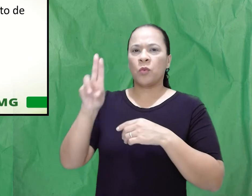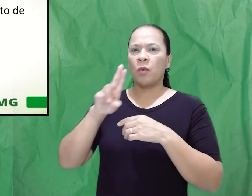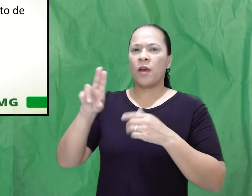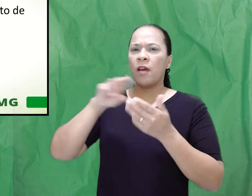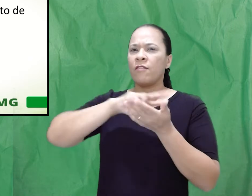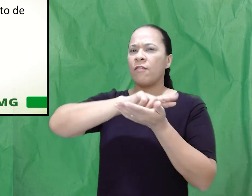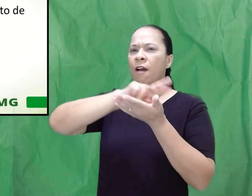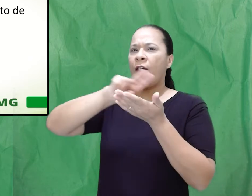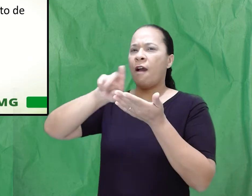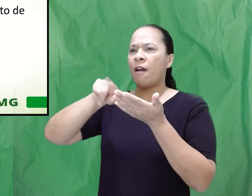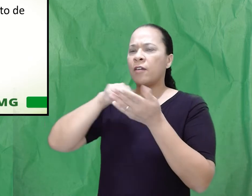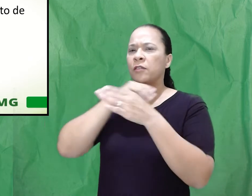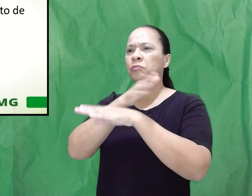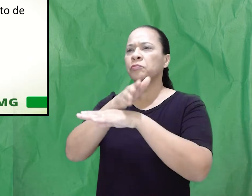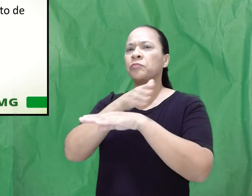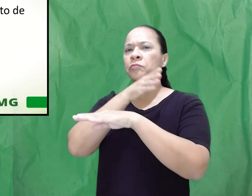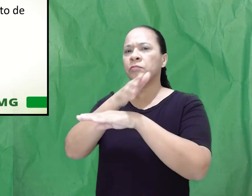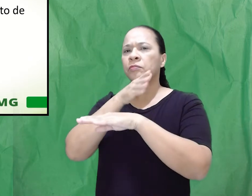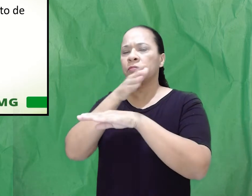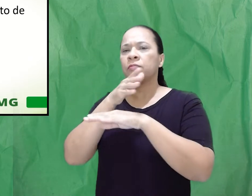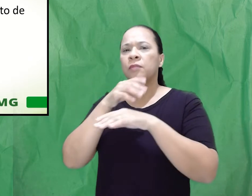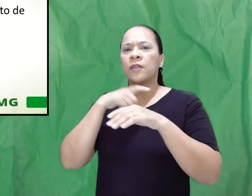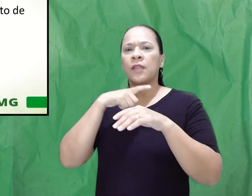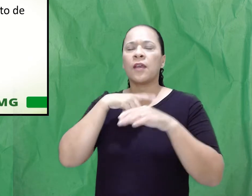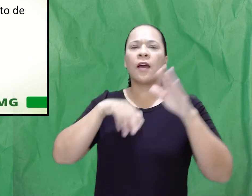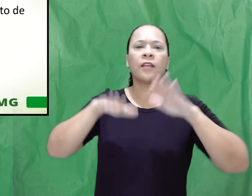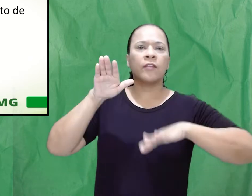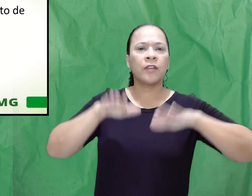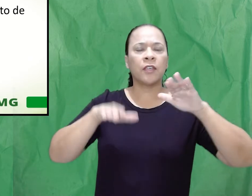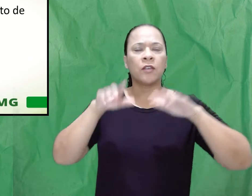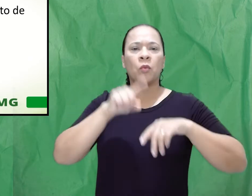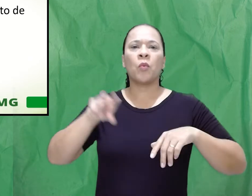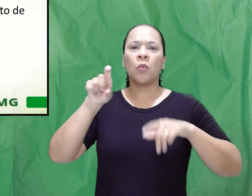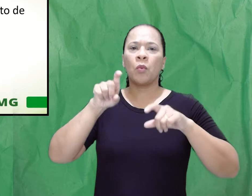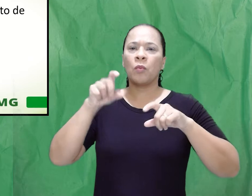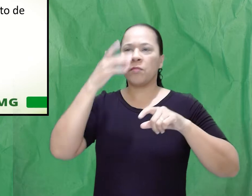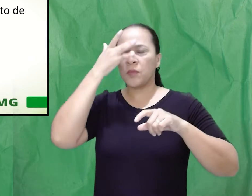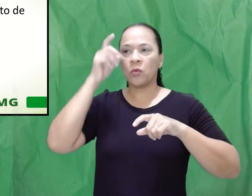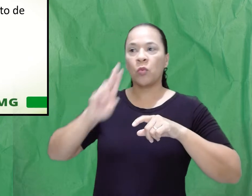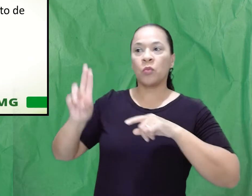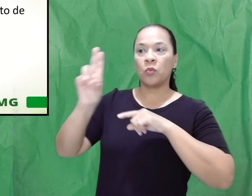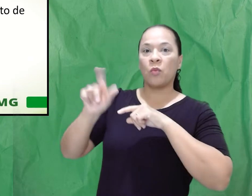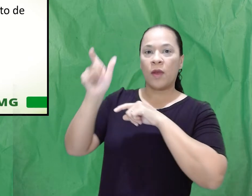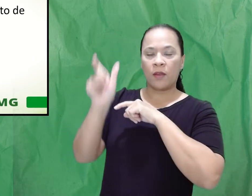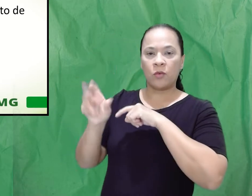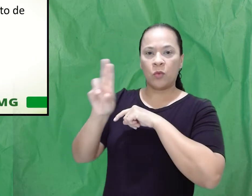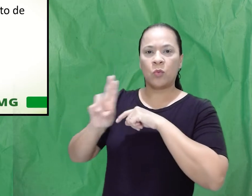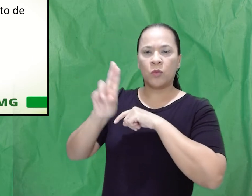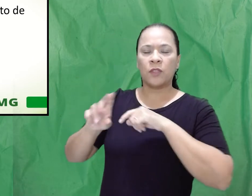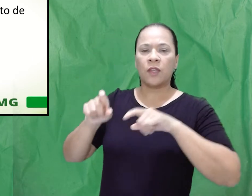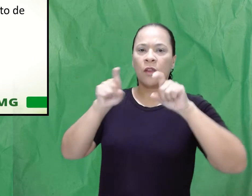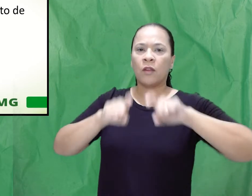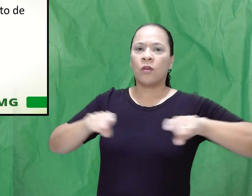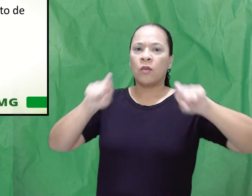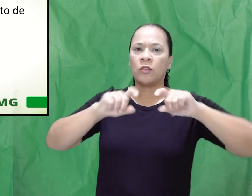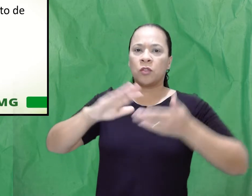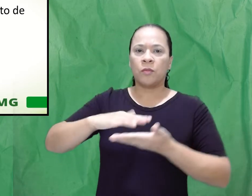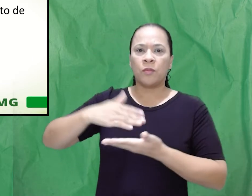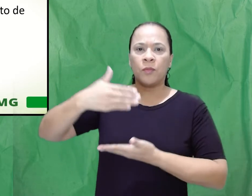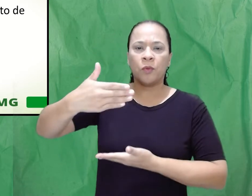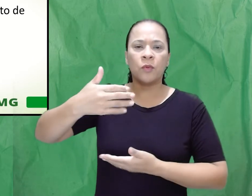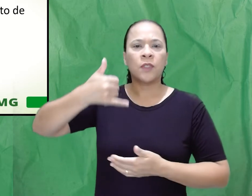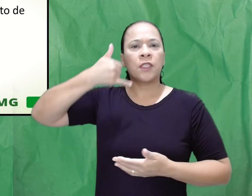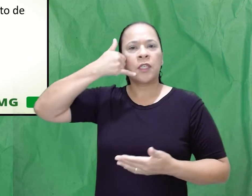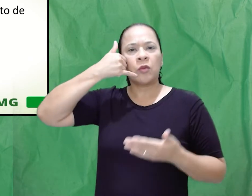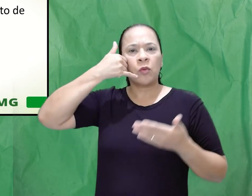o site com um dispositivo diferente. Por exemplo, através de um notebook, através de um celular, através de um tablet, assim por